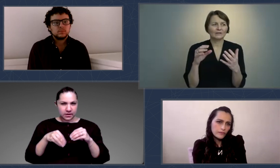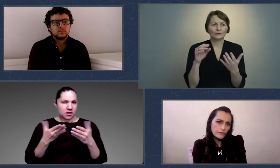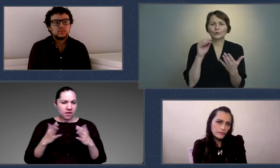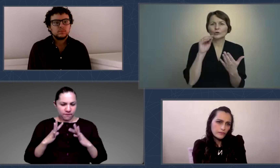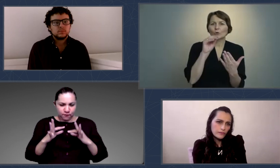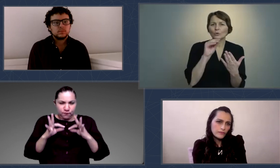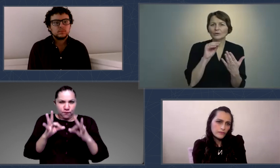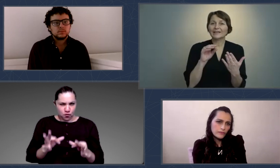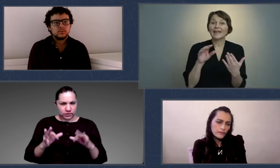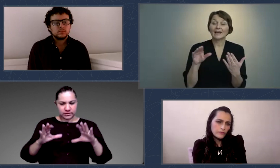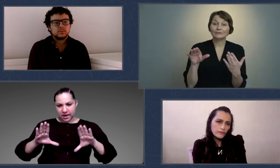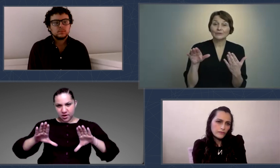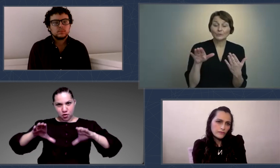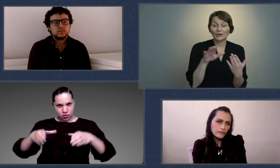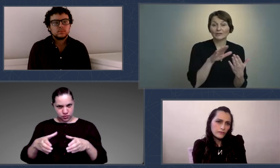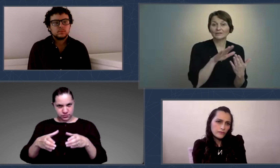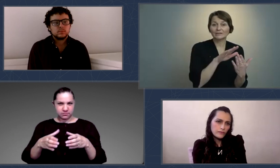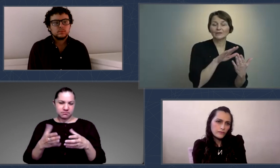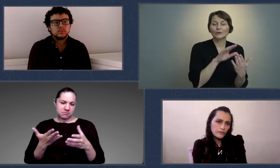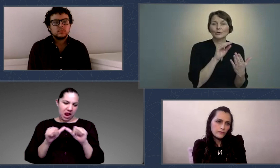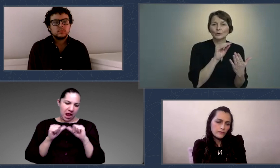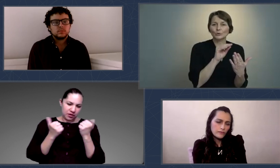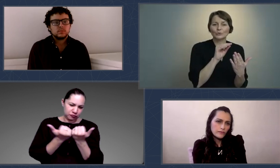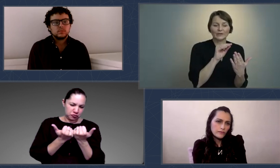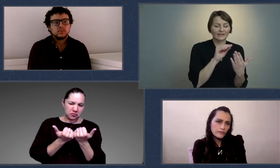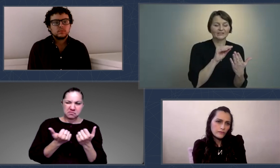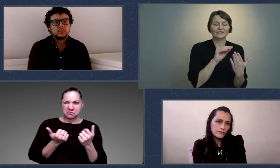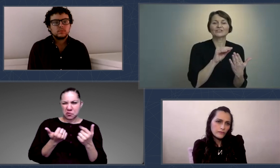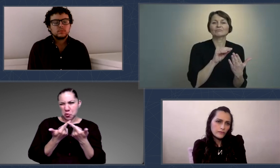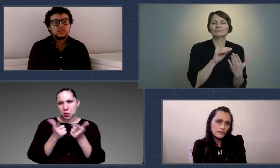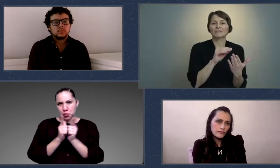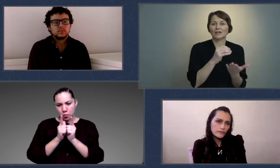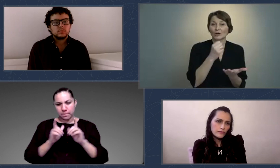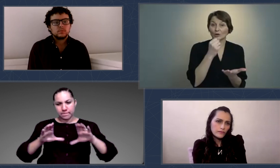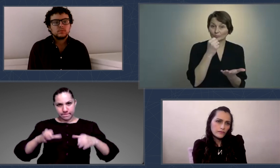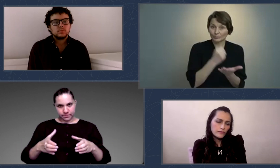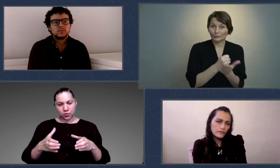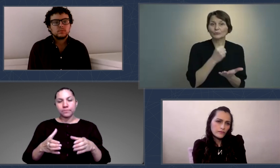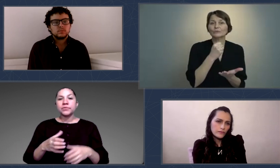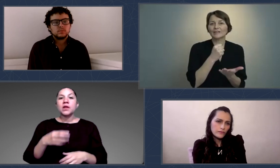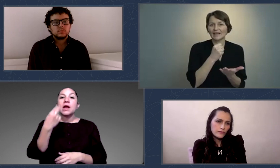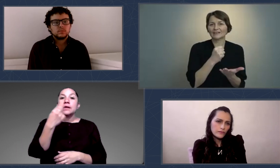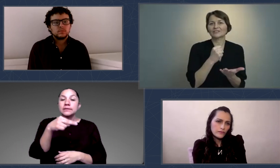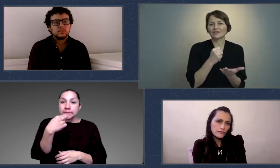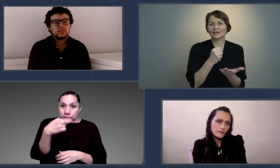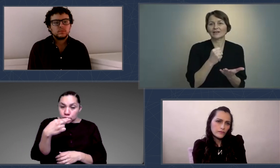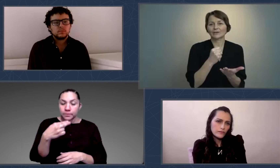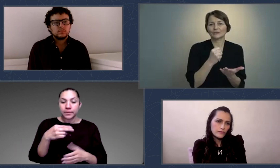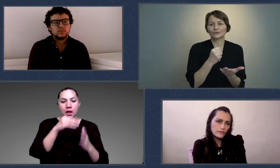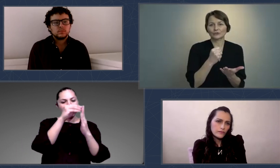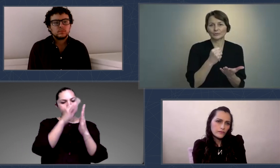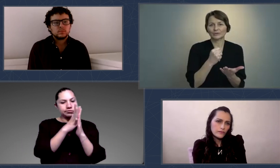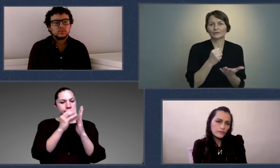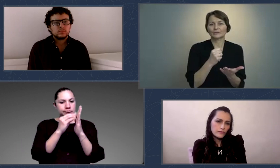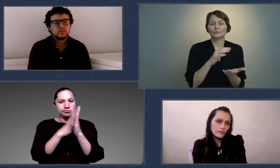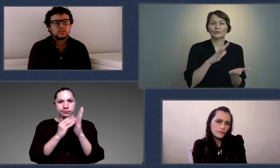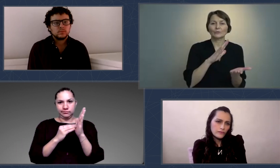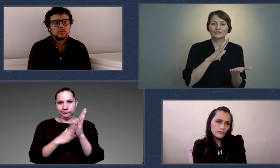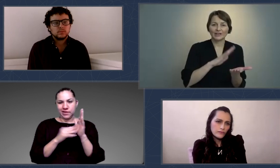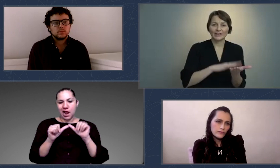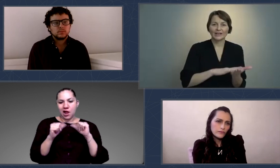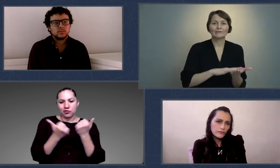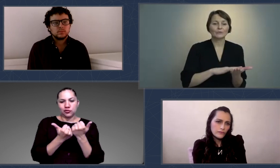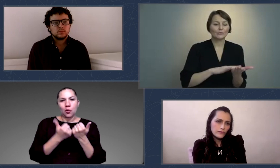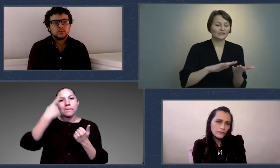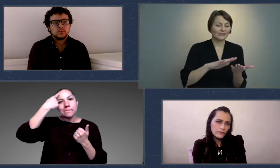a registration nacional body. que So se it's llama un responsible organismo de registro y for este órgano de letting registro